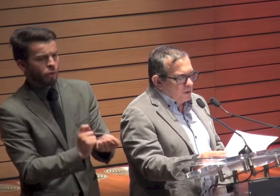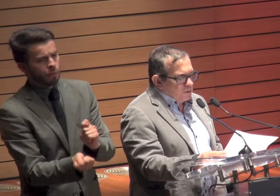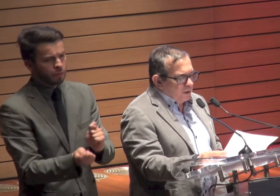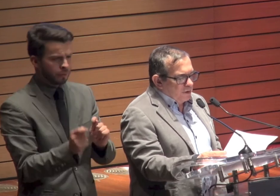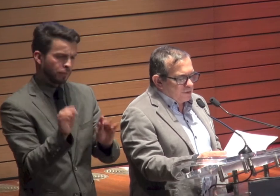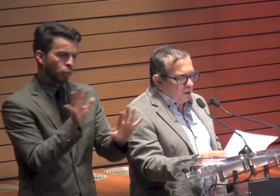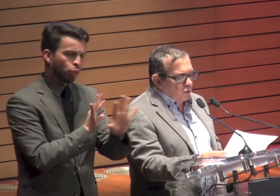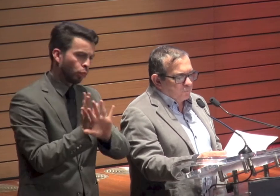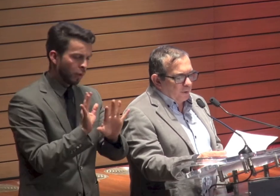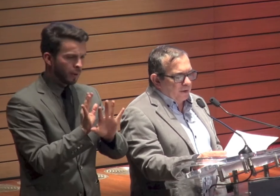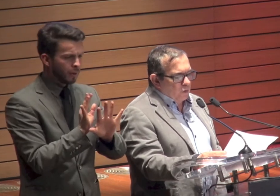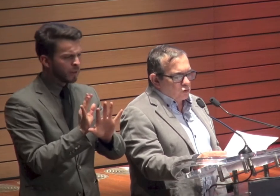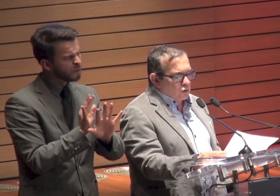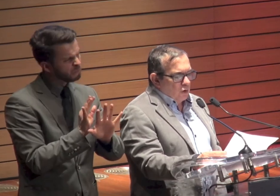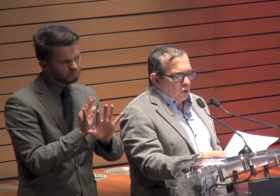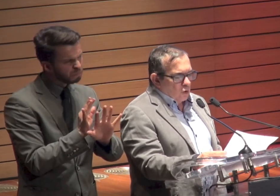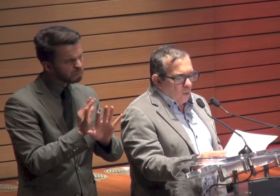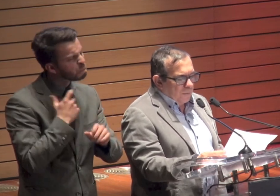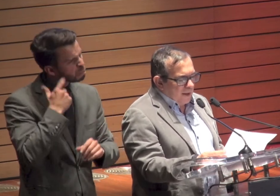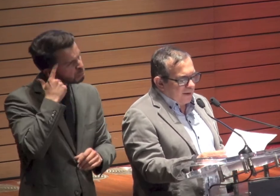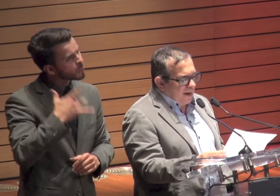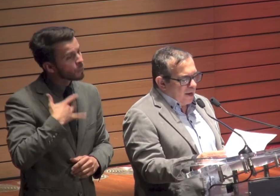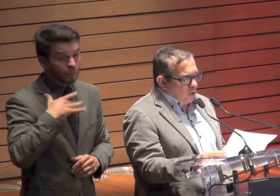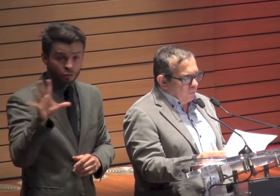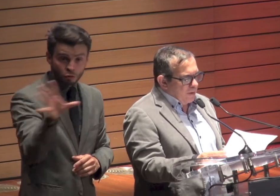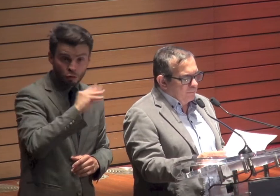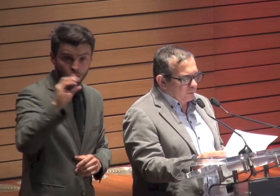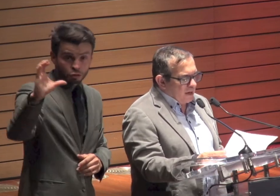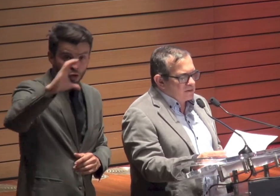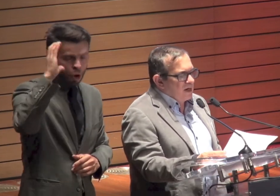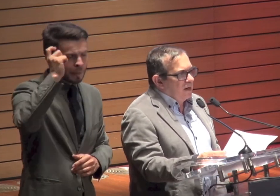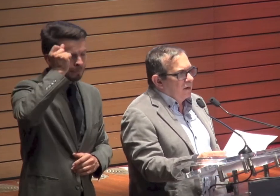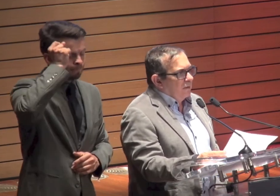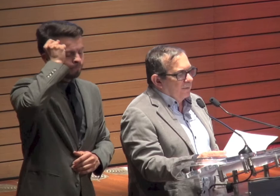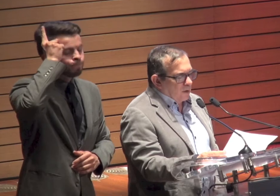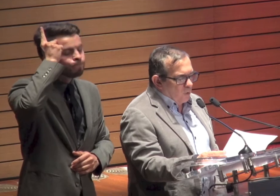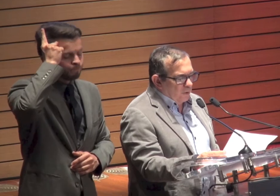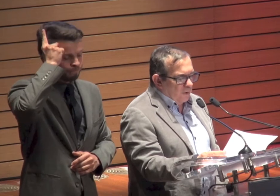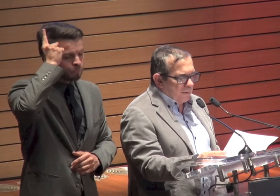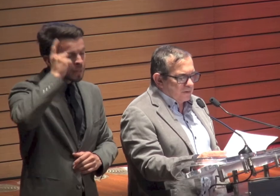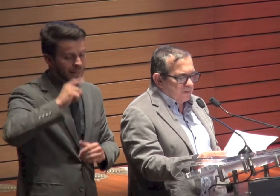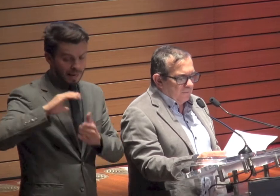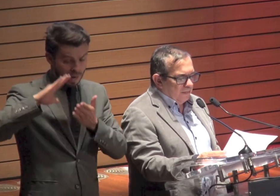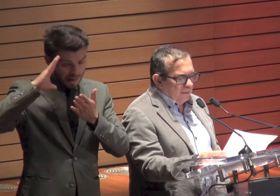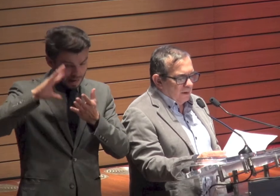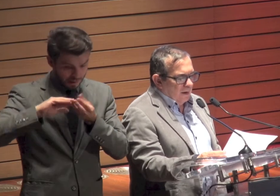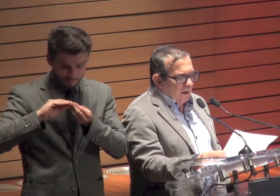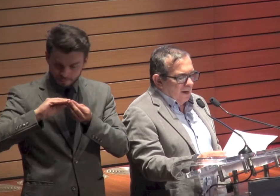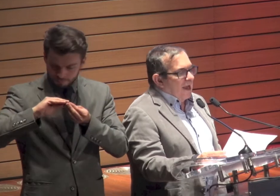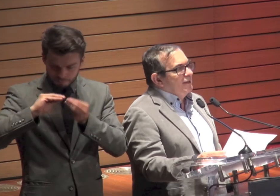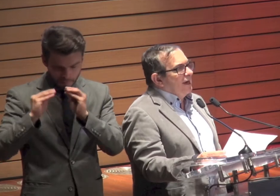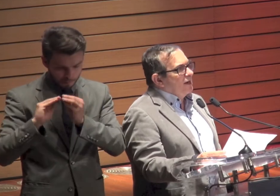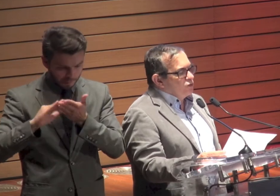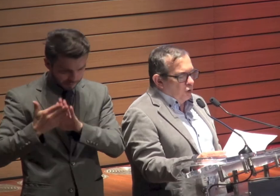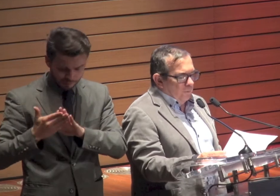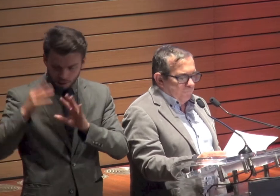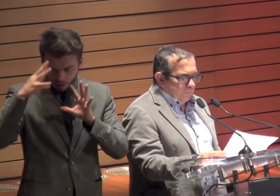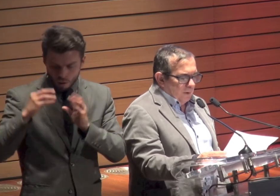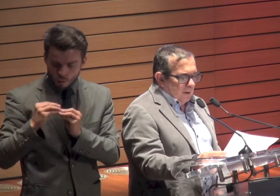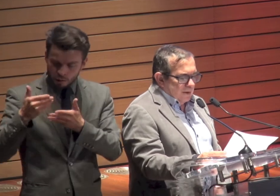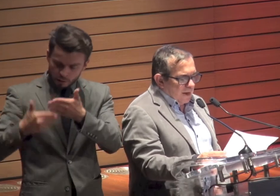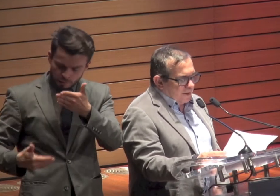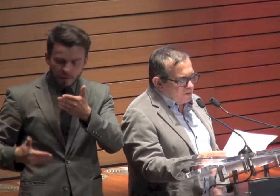colombianos, sin distingos políticos, comprenden la enorme importancia del acuerdo de paz. La